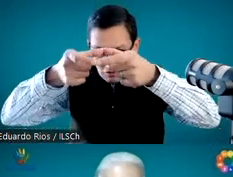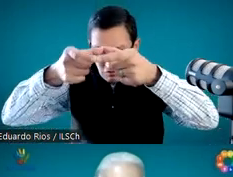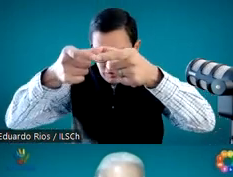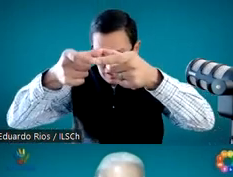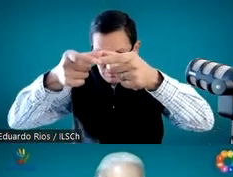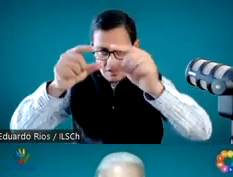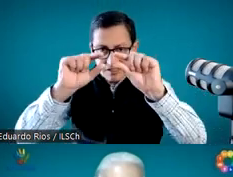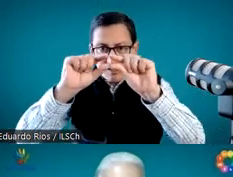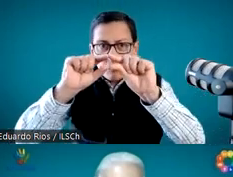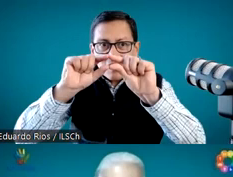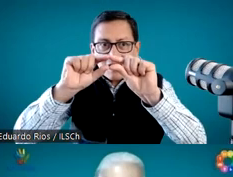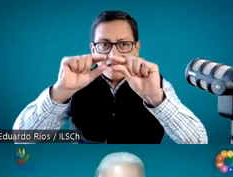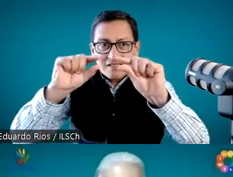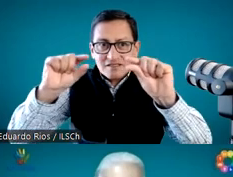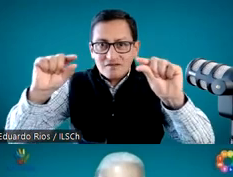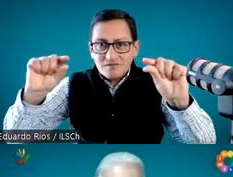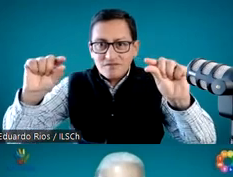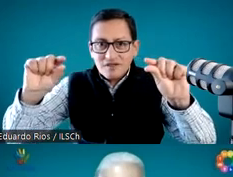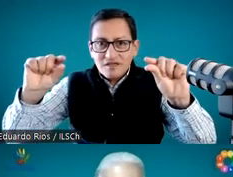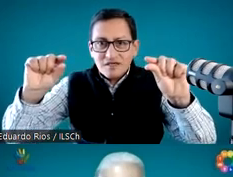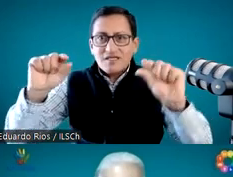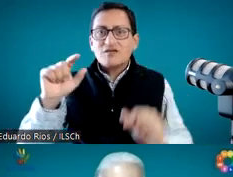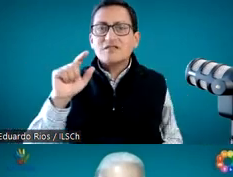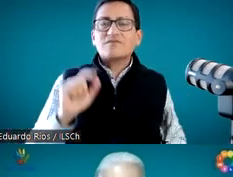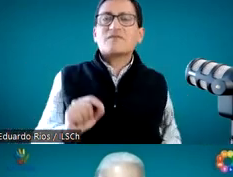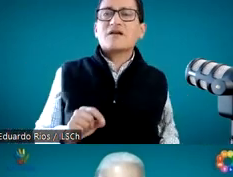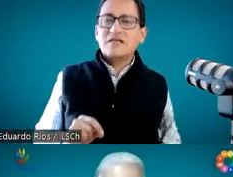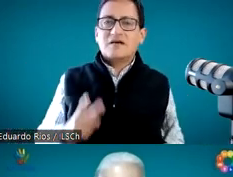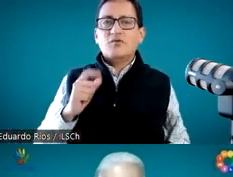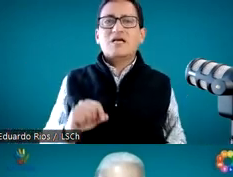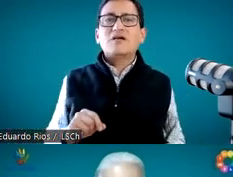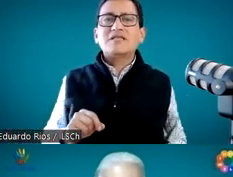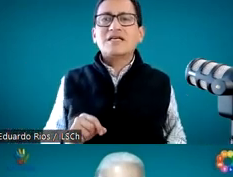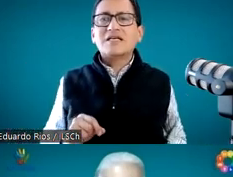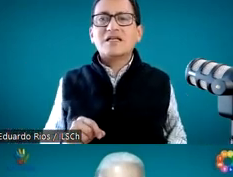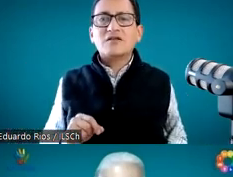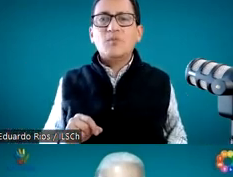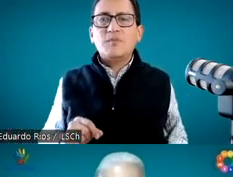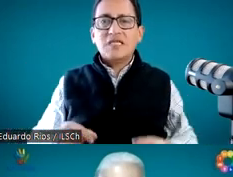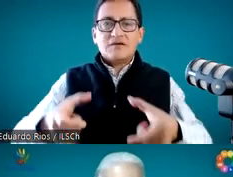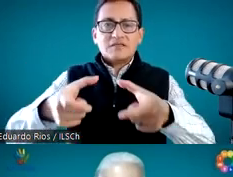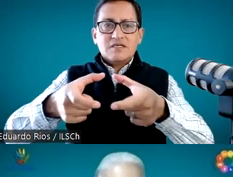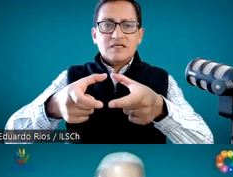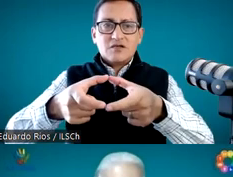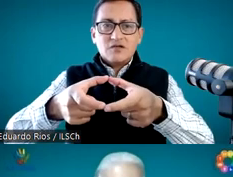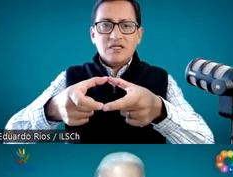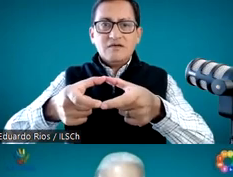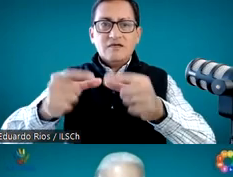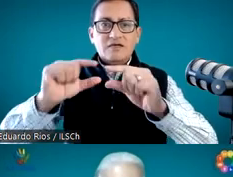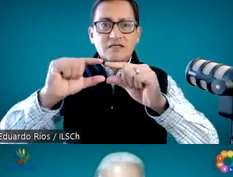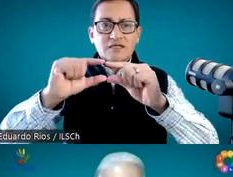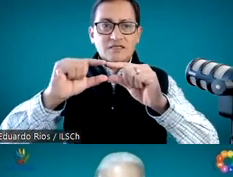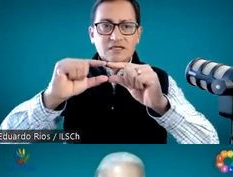yo la coloco frente a mí, se ve como delgadita, ¿cierto? Entonces, ya, podríamos decir que tiene dos perspectivas. Es